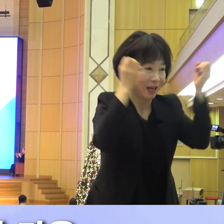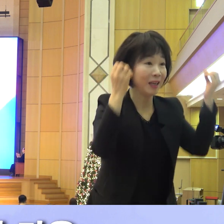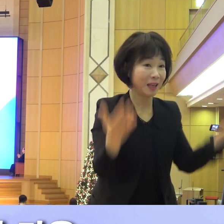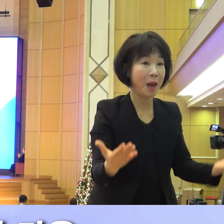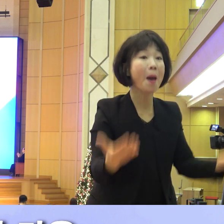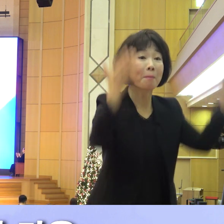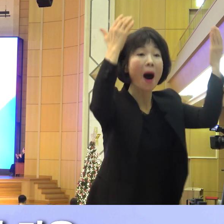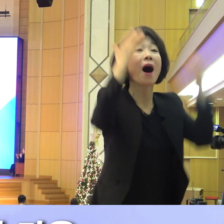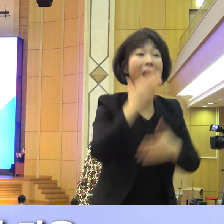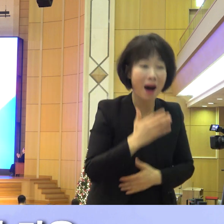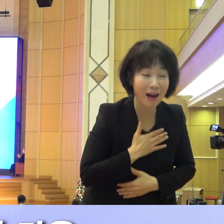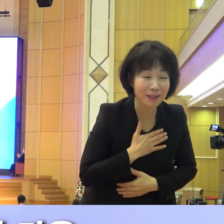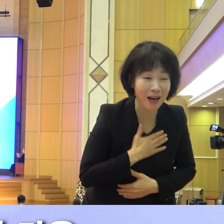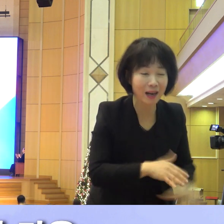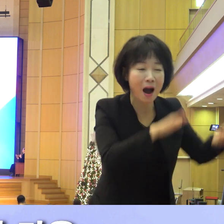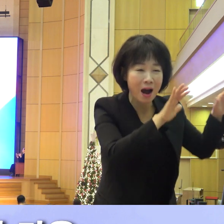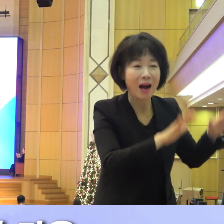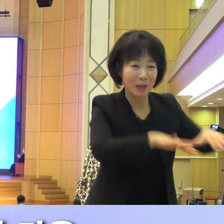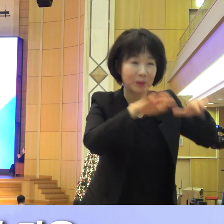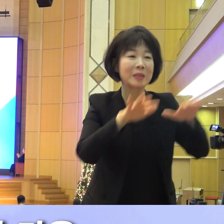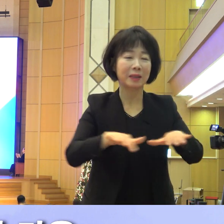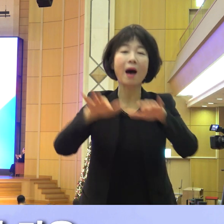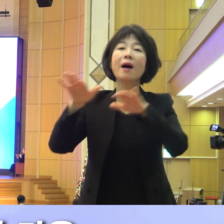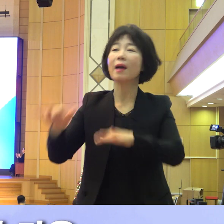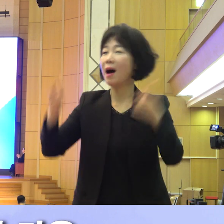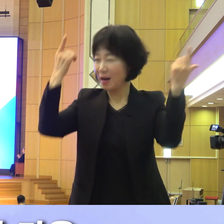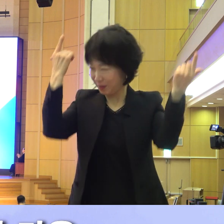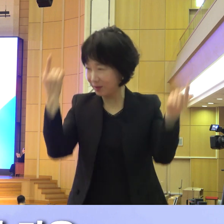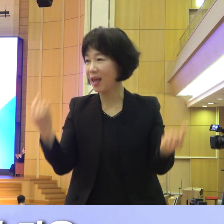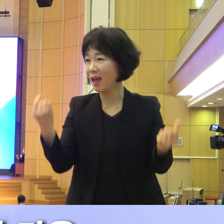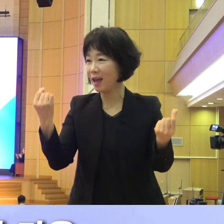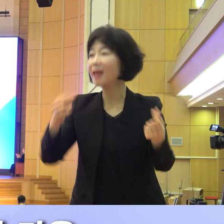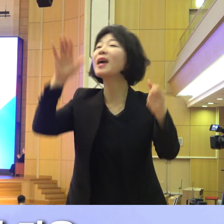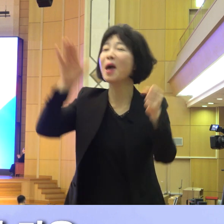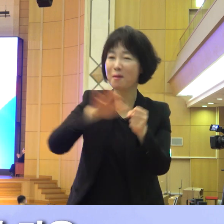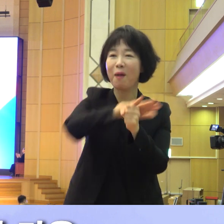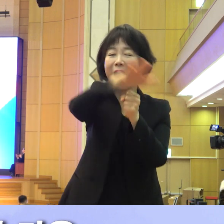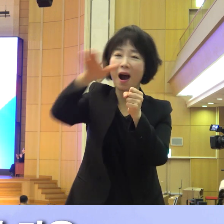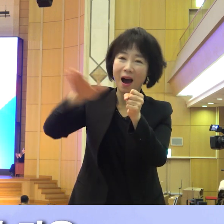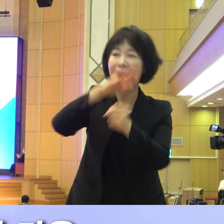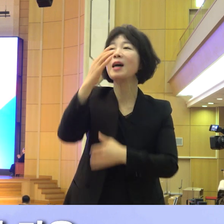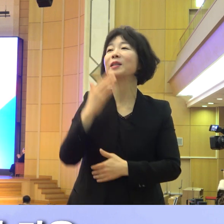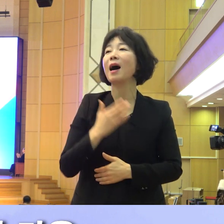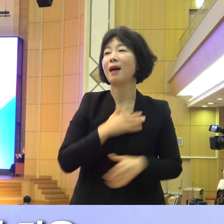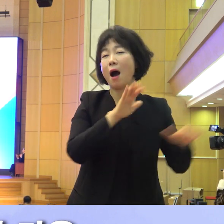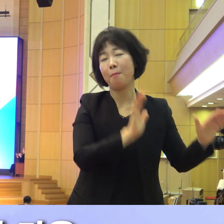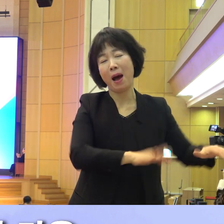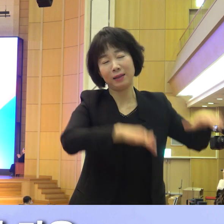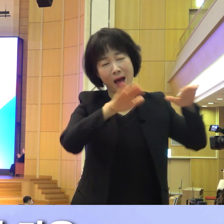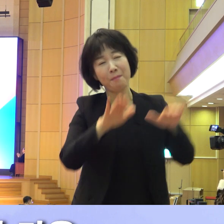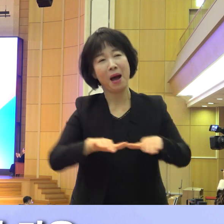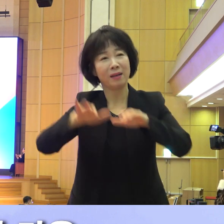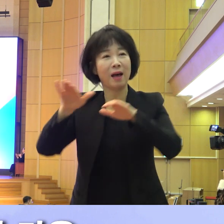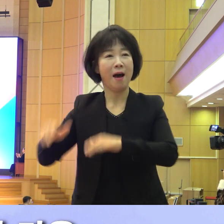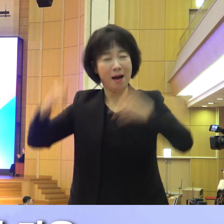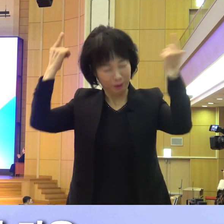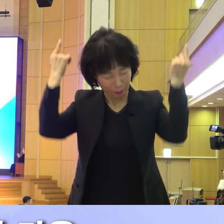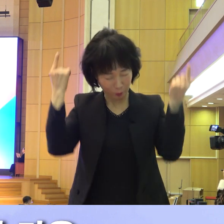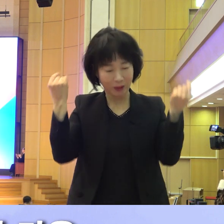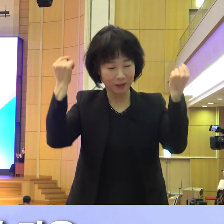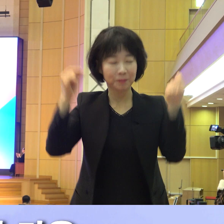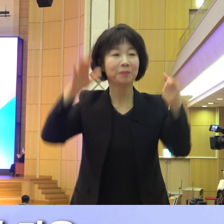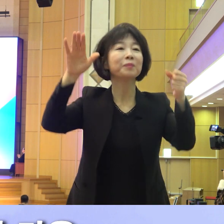할렐루야. 내게 바다 같은 사랑 내게 바다 같은